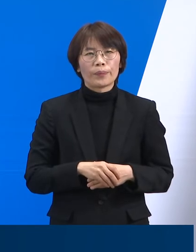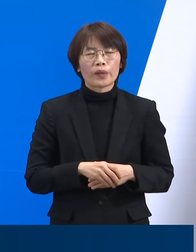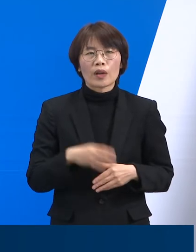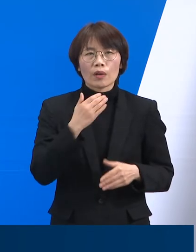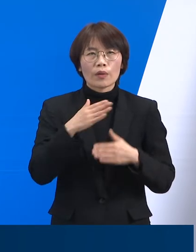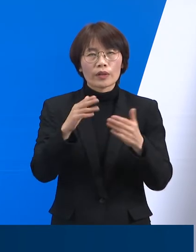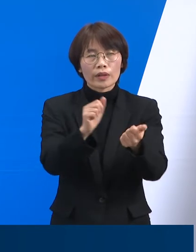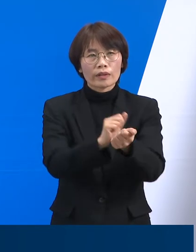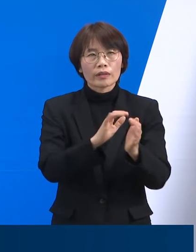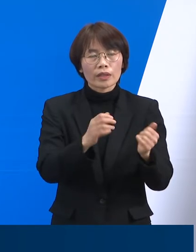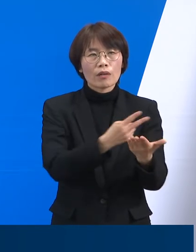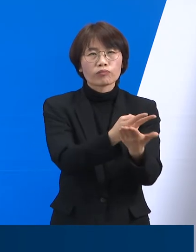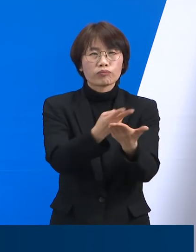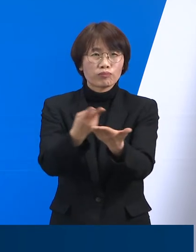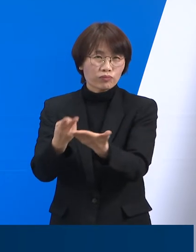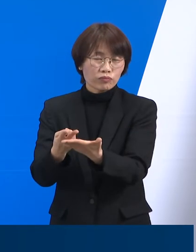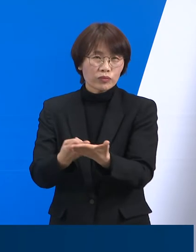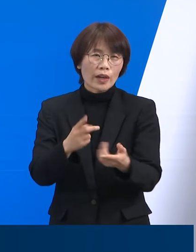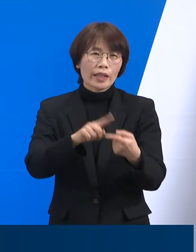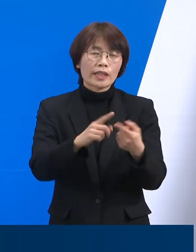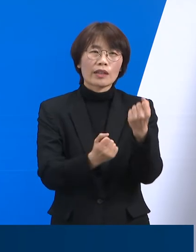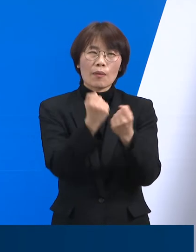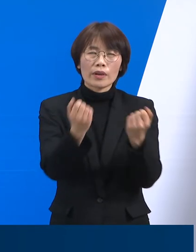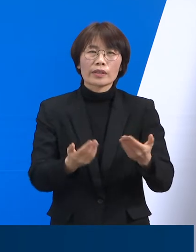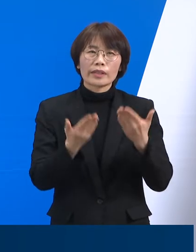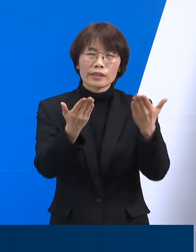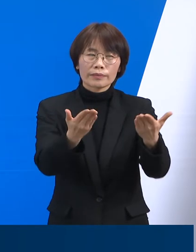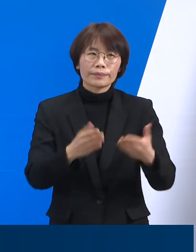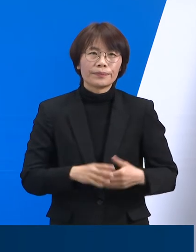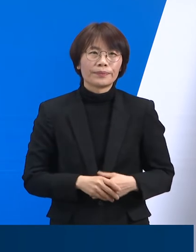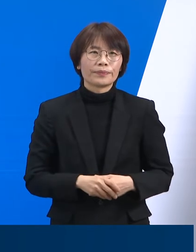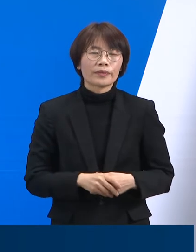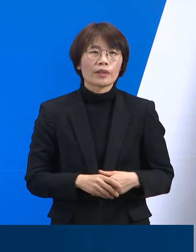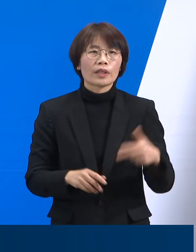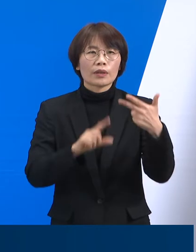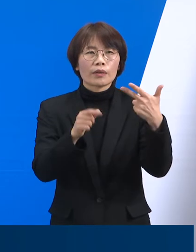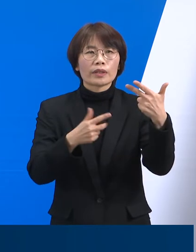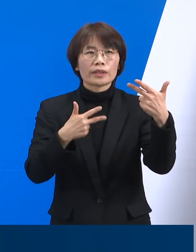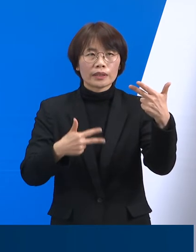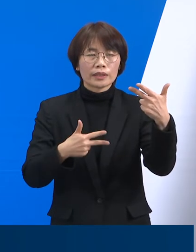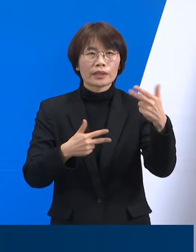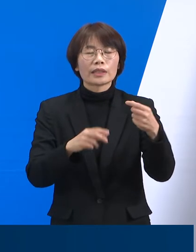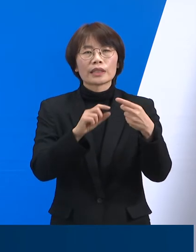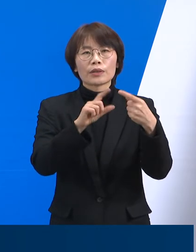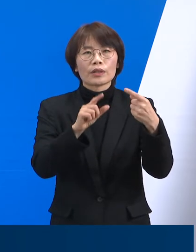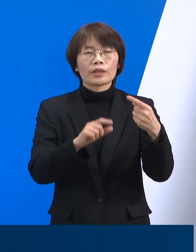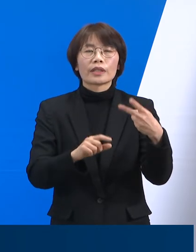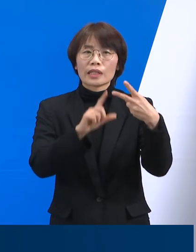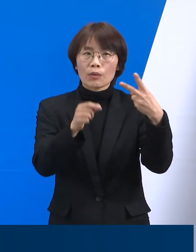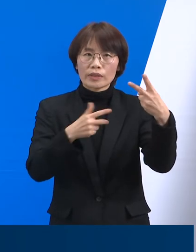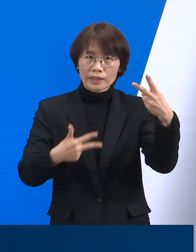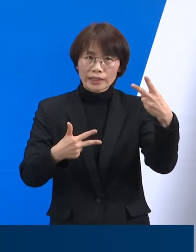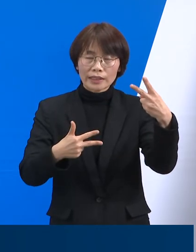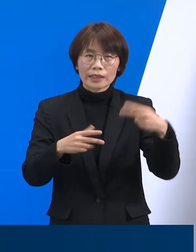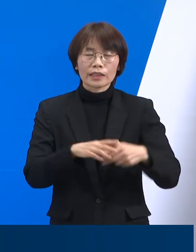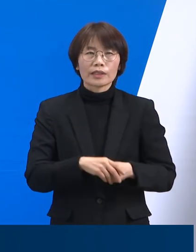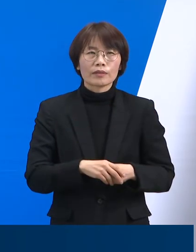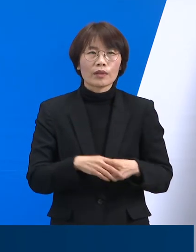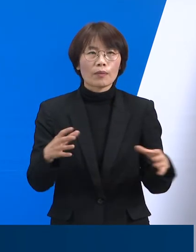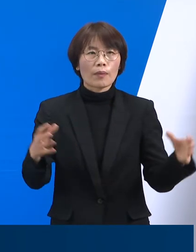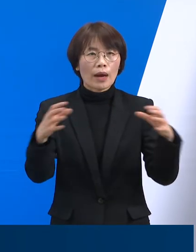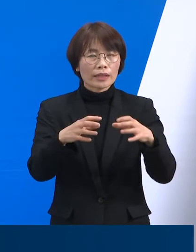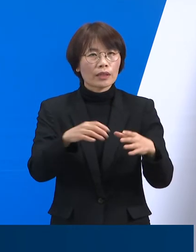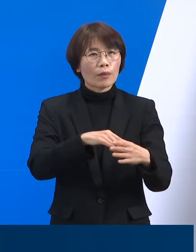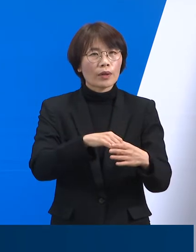다음 경기도 코로나19 병상 운영 현황에 대해서 말씀드리겠습니다. 2월 7일 20시 기준 일반과 중증환자 병상을 합한